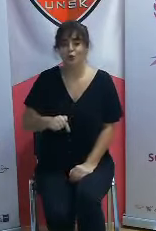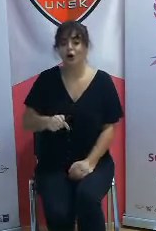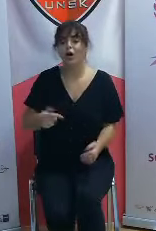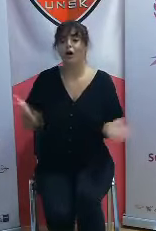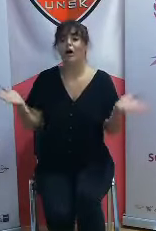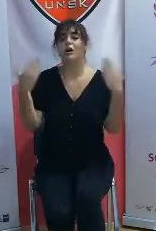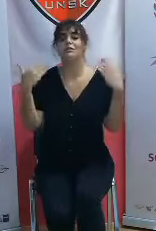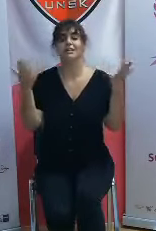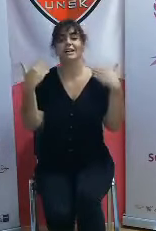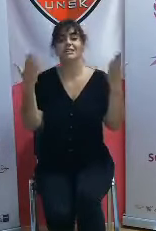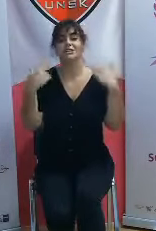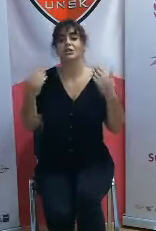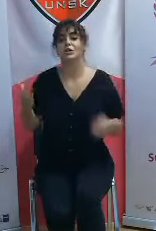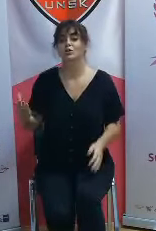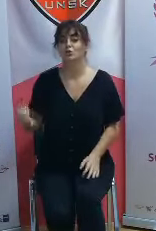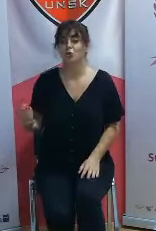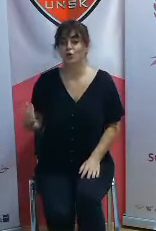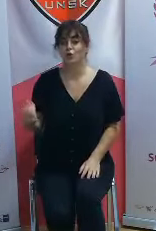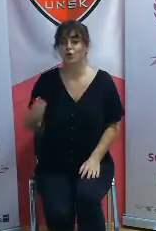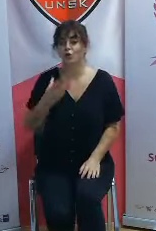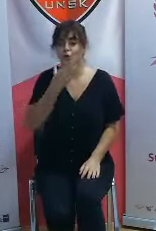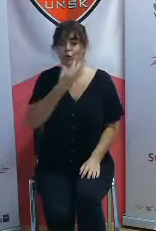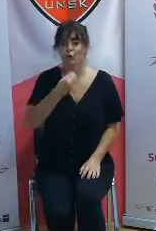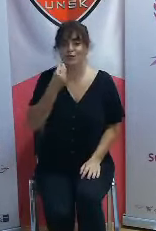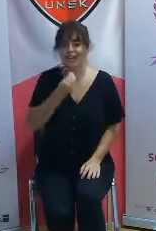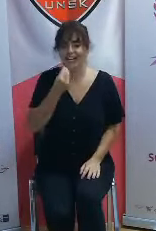havalar çok güzel.